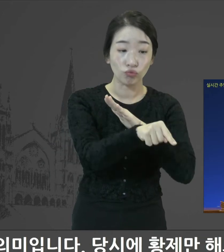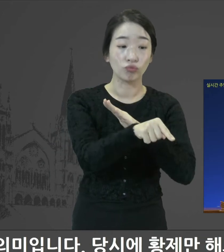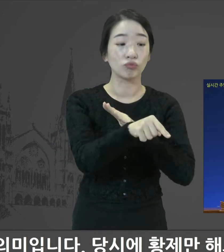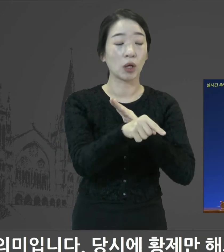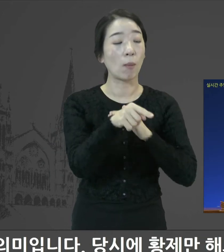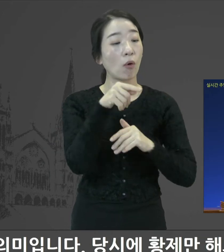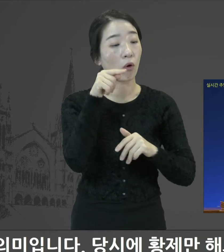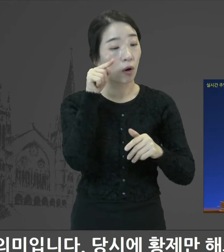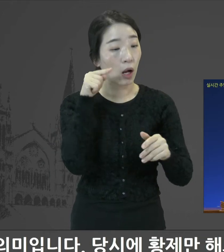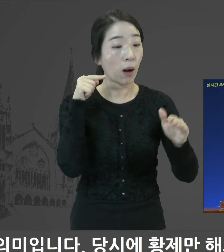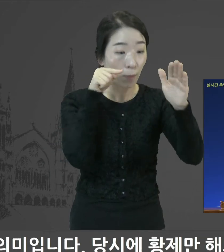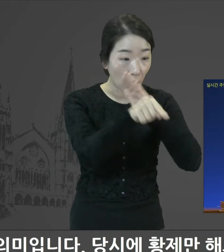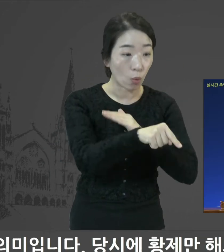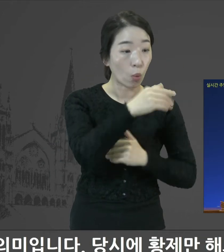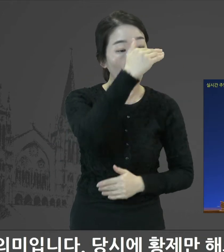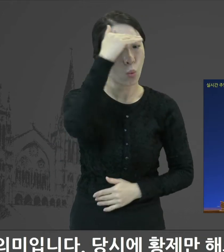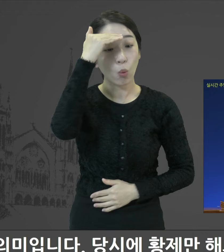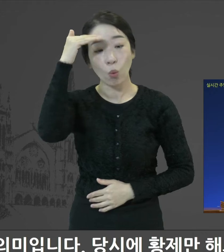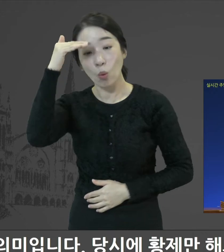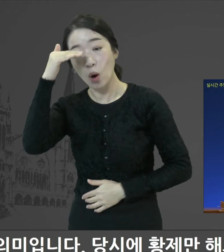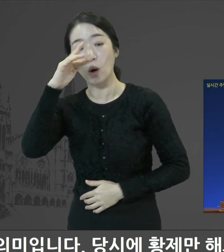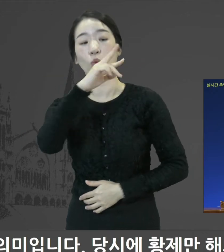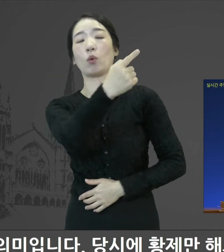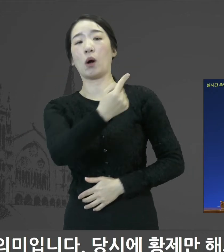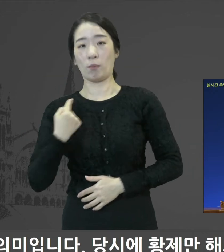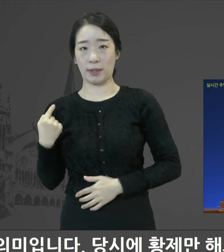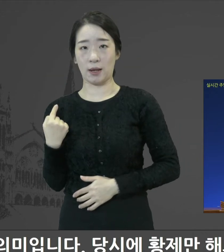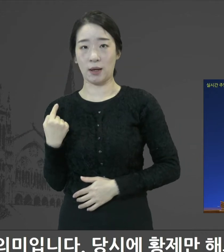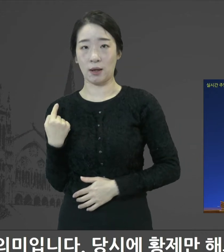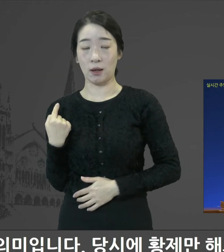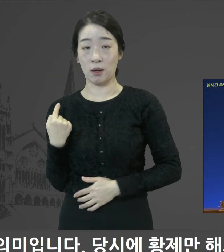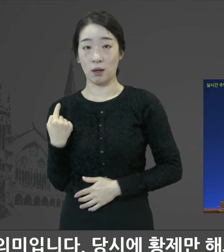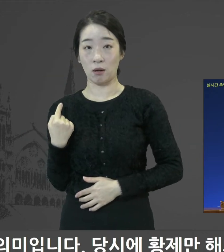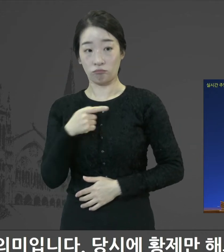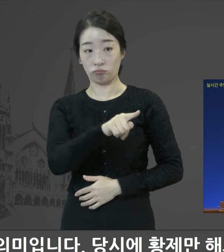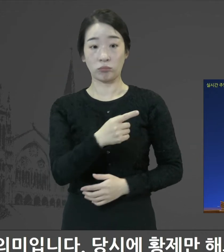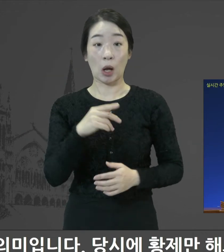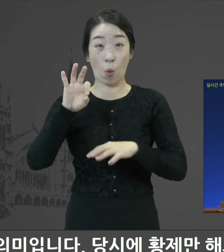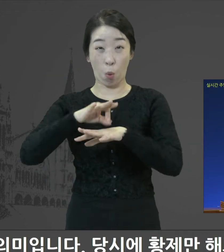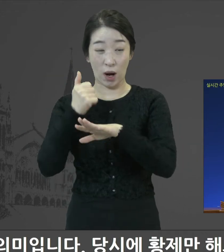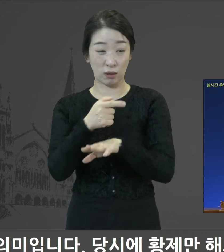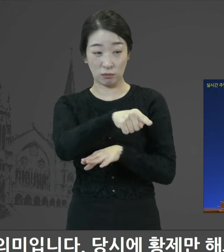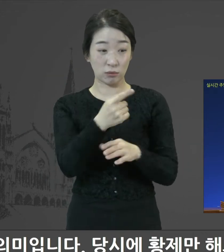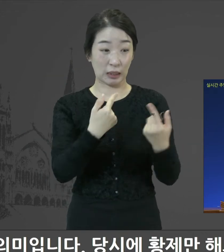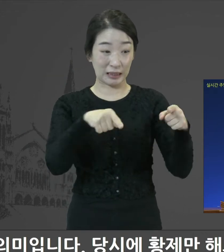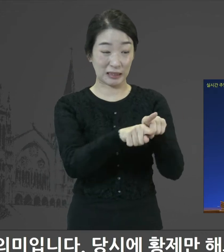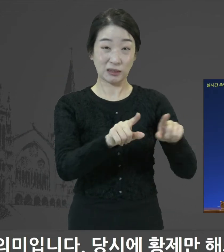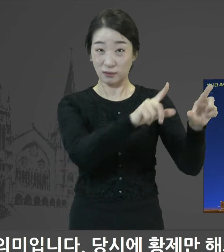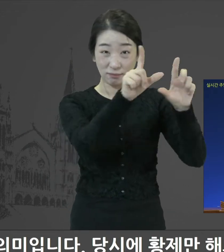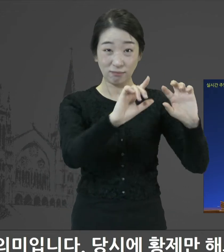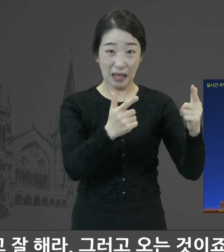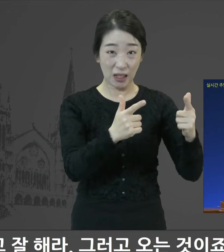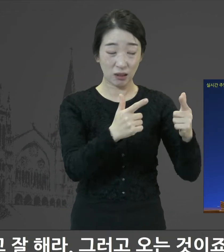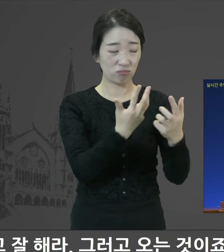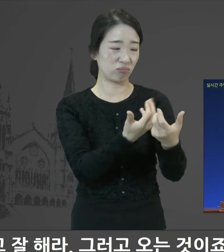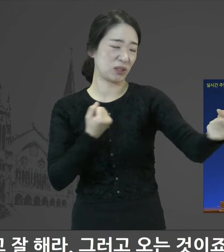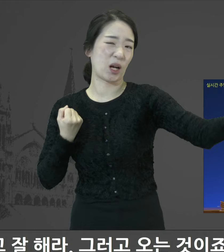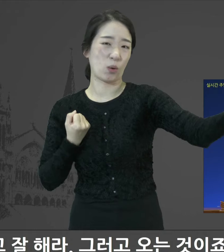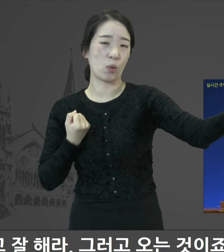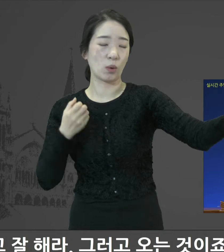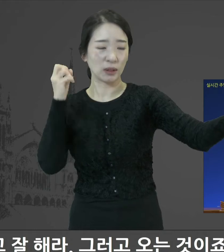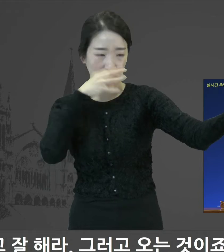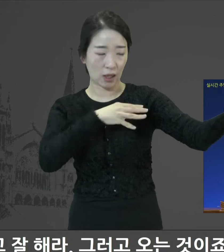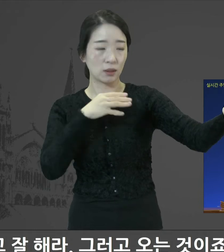둘러보고 잘해라 그러고 오는 거죠. 거기서 같이 살지 않습니다. 그 사람들과 똑같은 생활을